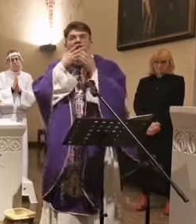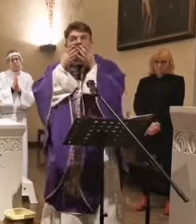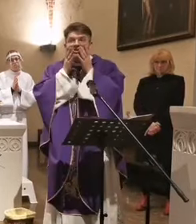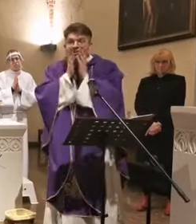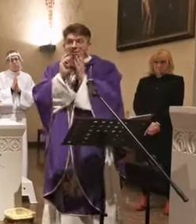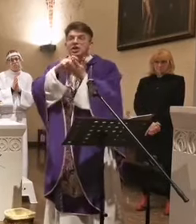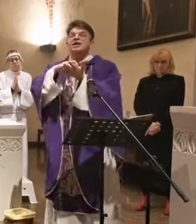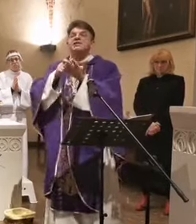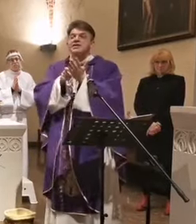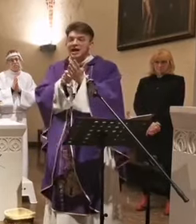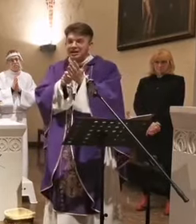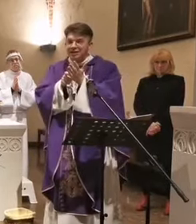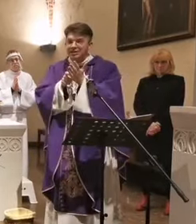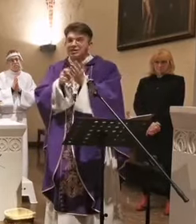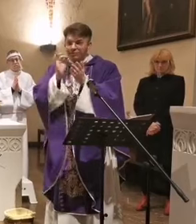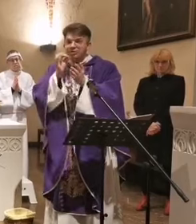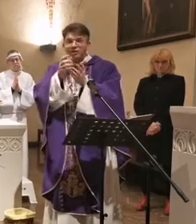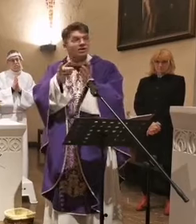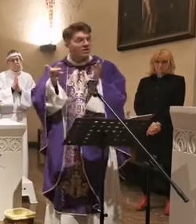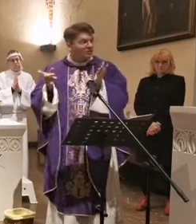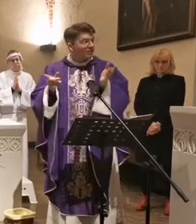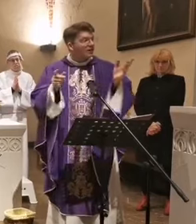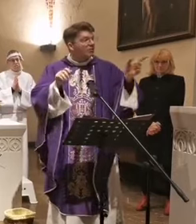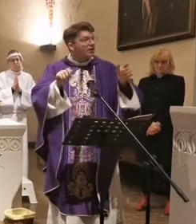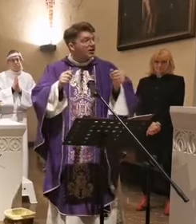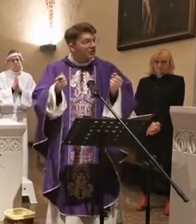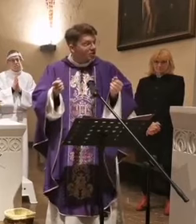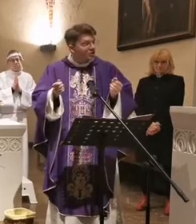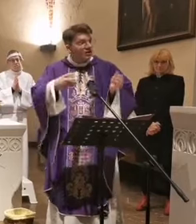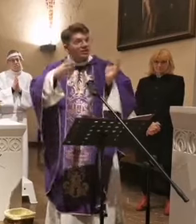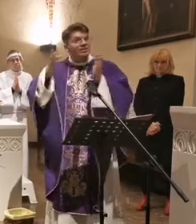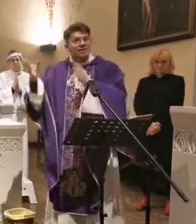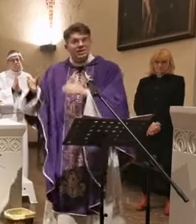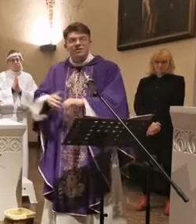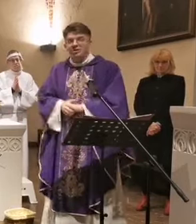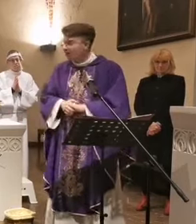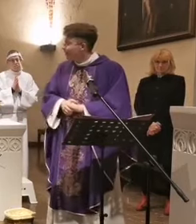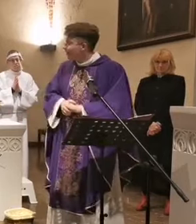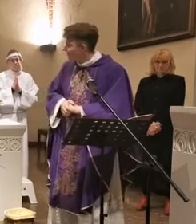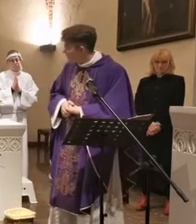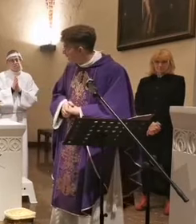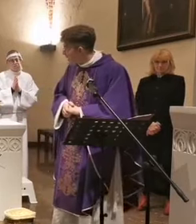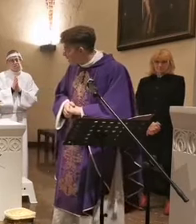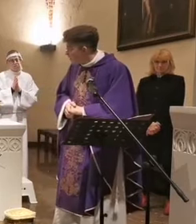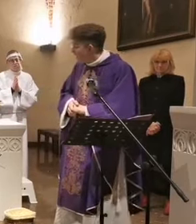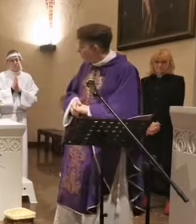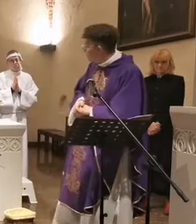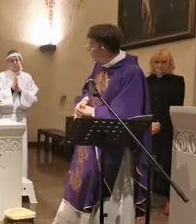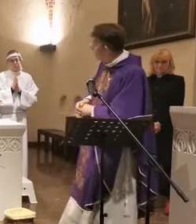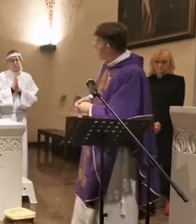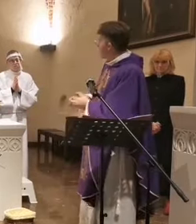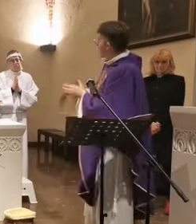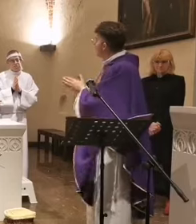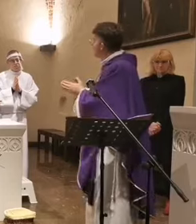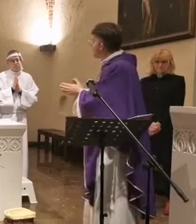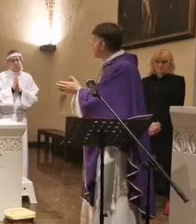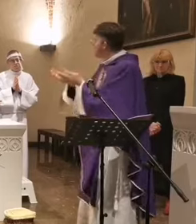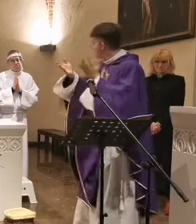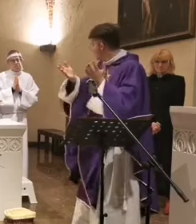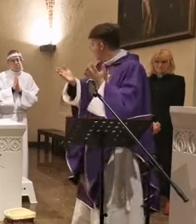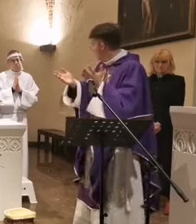chce, tylko maseczki proszę, w sali. Pani Lucyna otworzy drzwi, zapraszamy do sali. Padre,